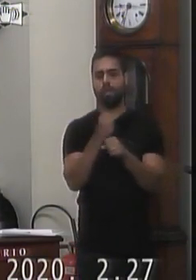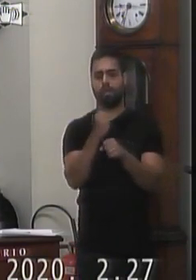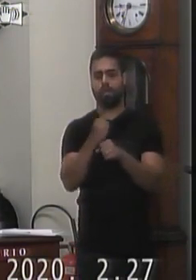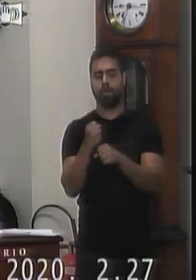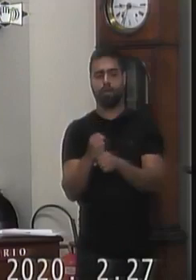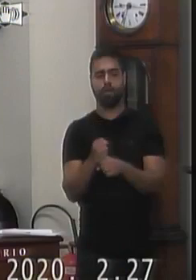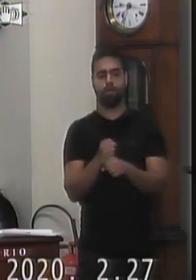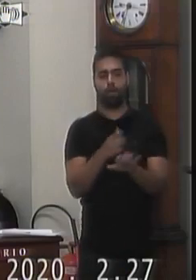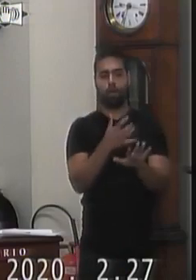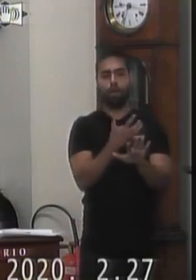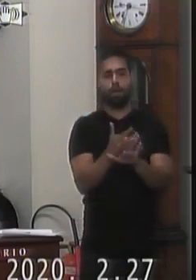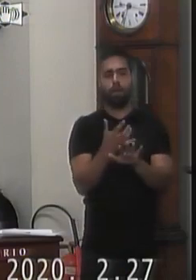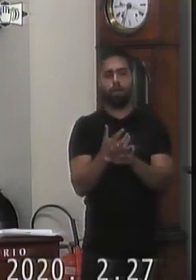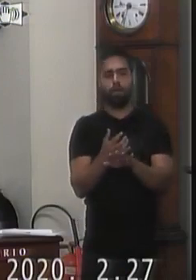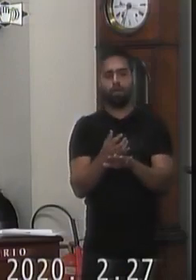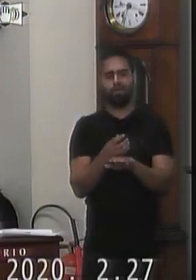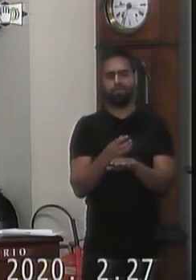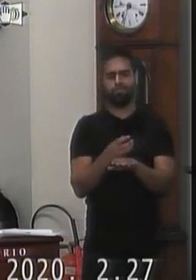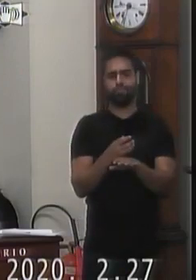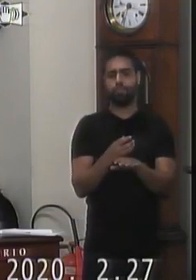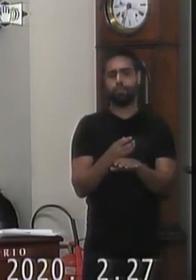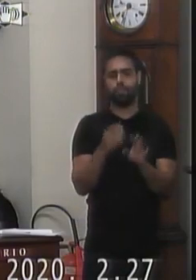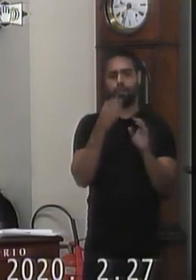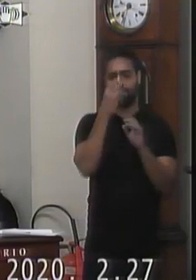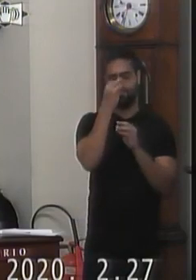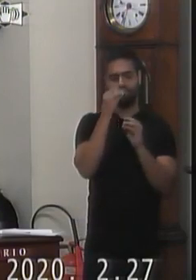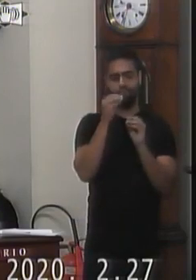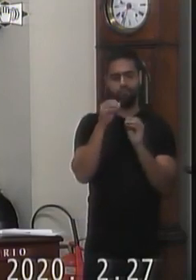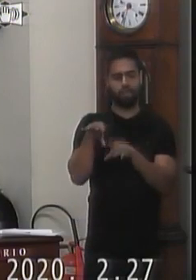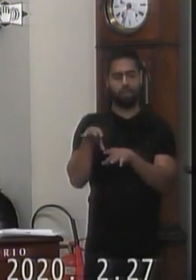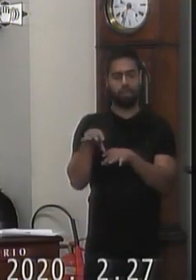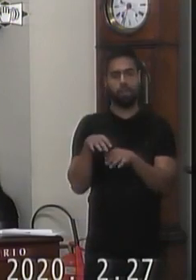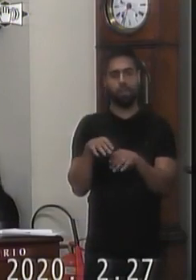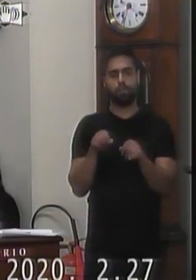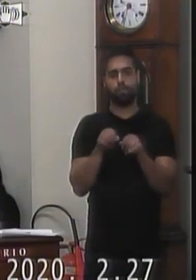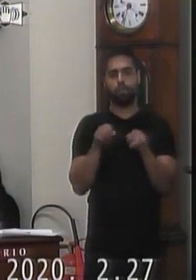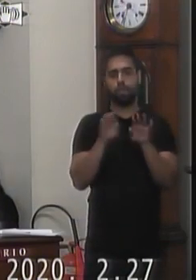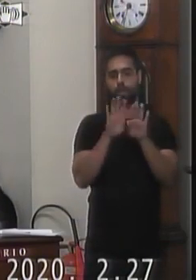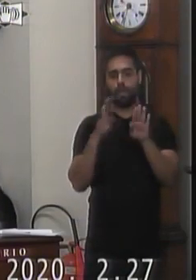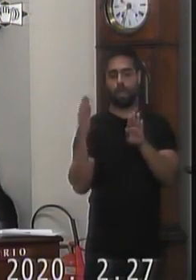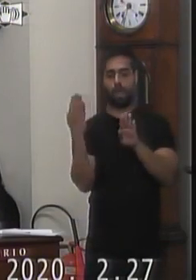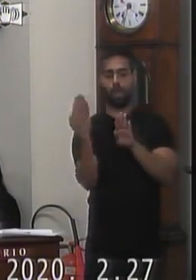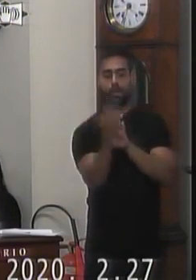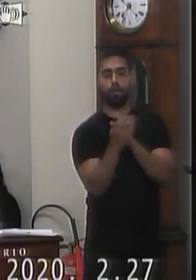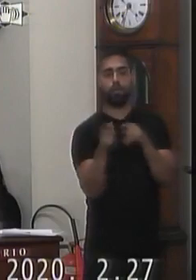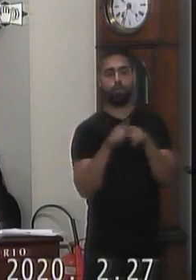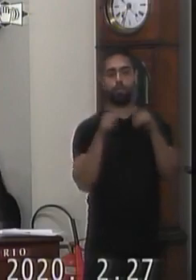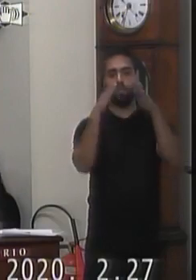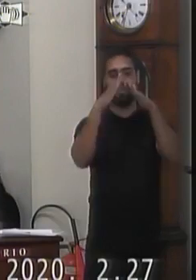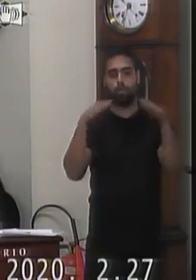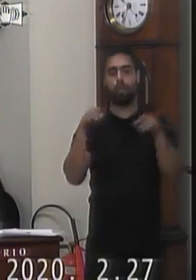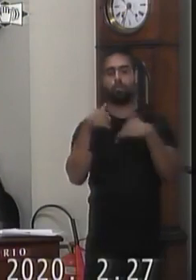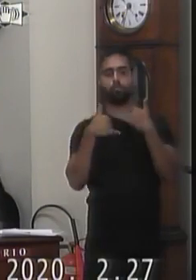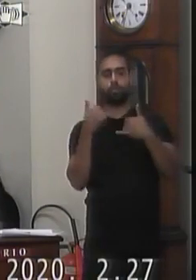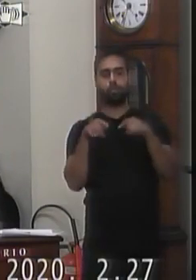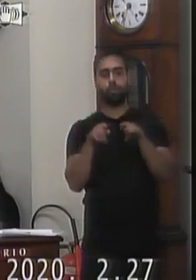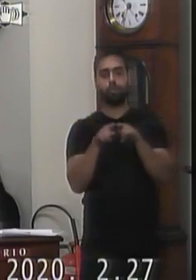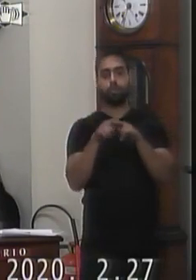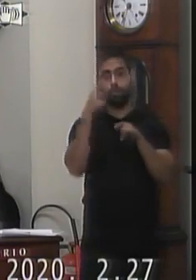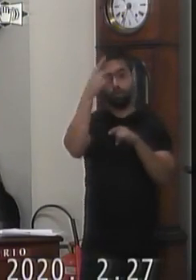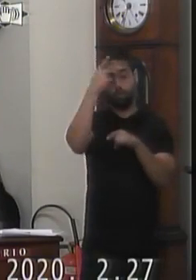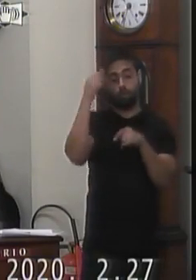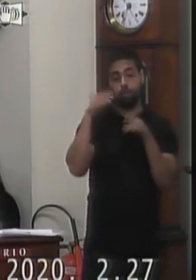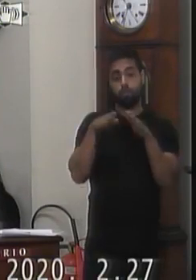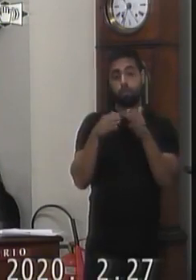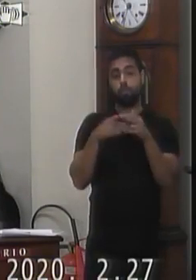A referida praça está em situação precária, precisando de manutenção das grades, na quadra, na reforma do telhado e dos demais brinquedos. Os moradores pedem